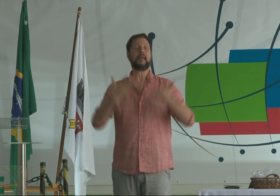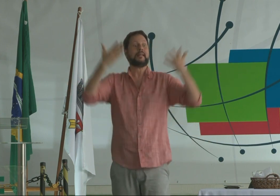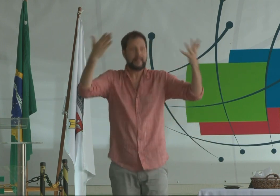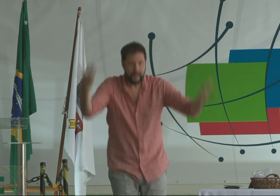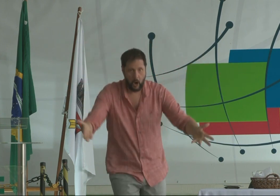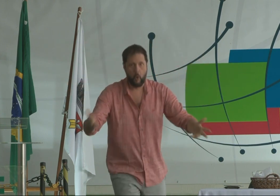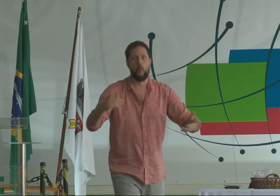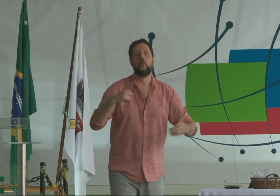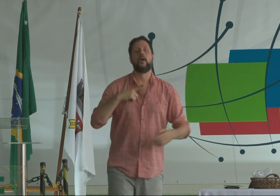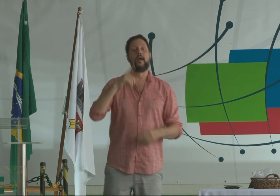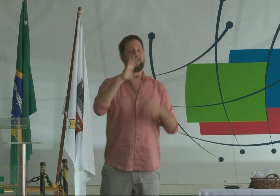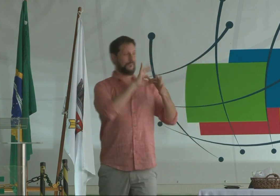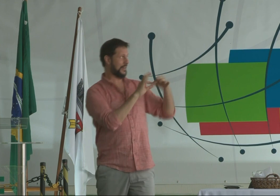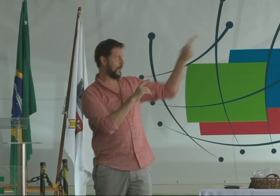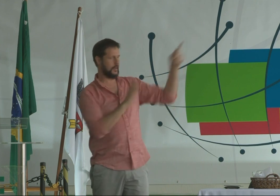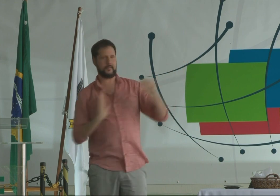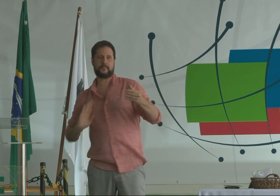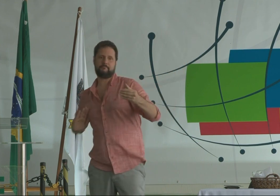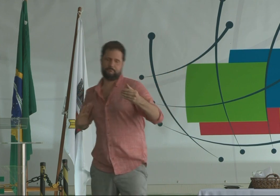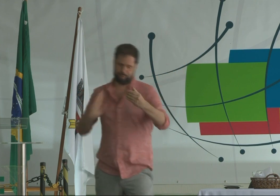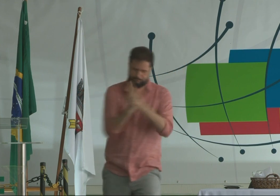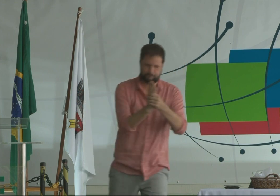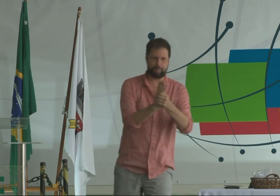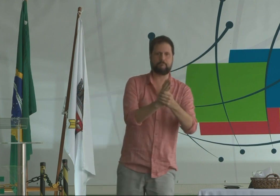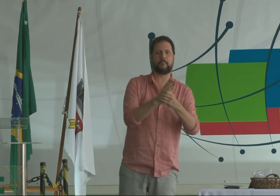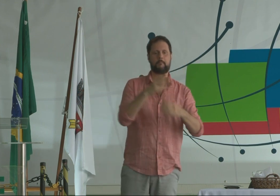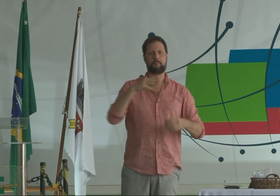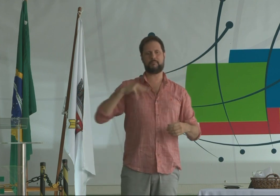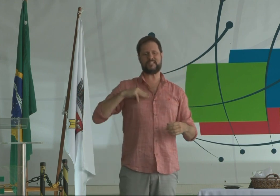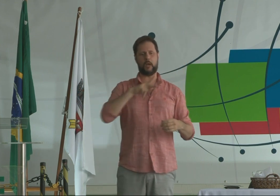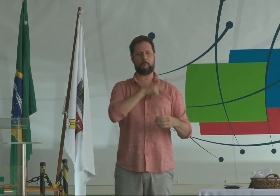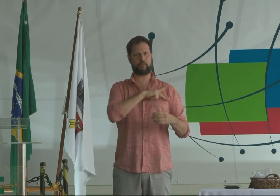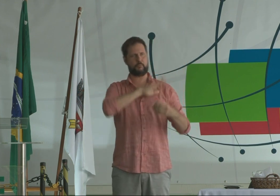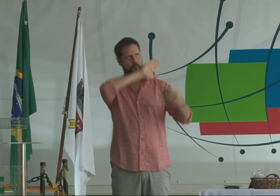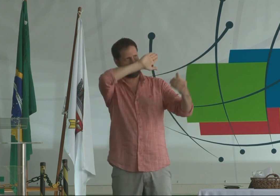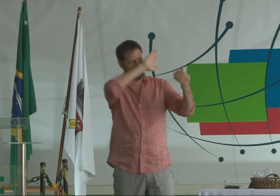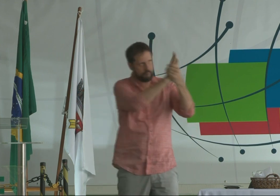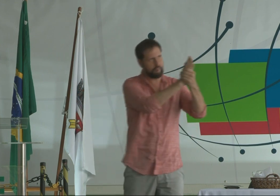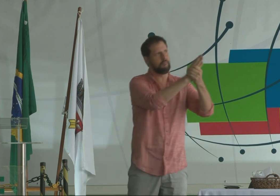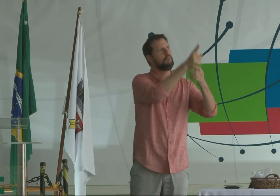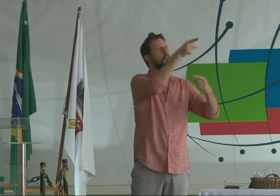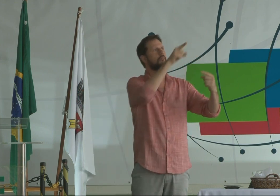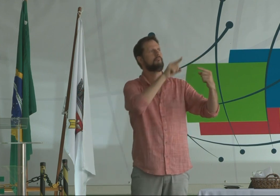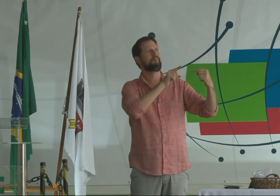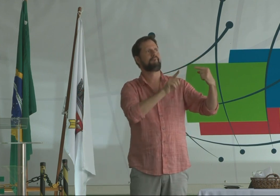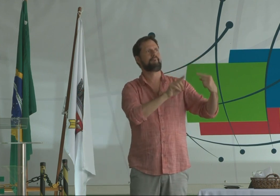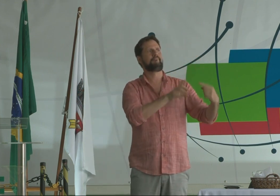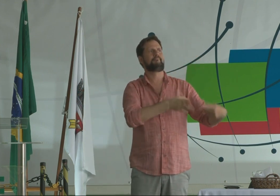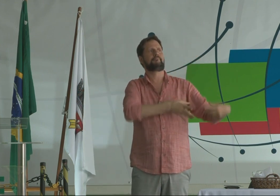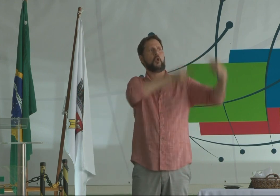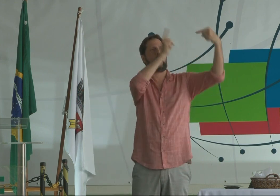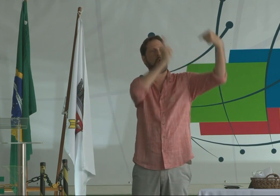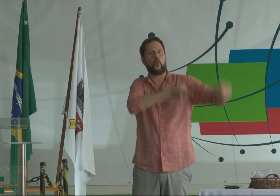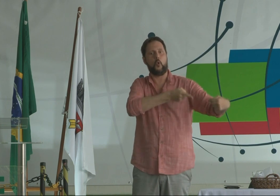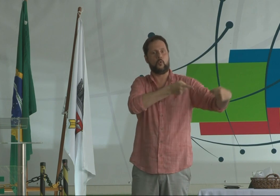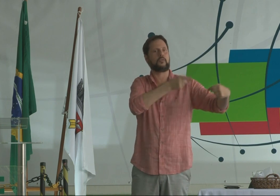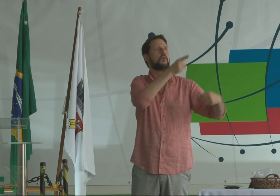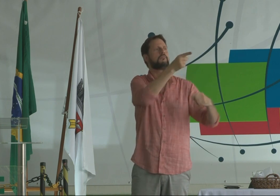transferido para aquele cliente pelo caso? Então, isso gera questões no Ministério Público, direto tem processo de ações, apenas